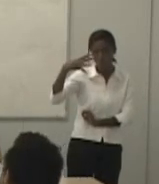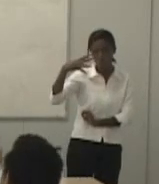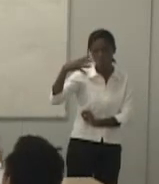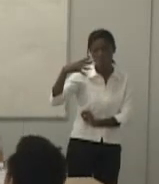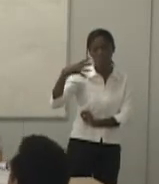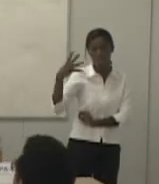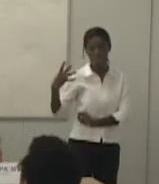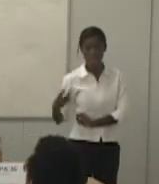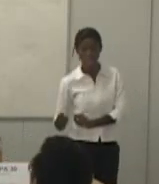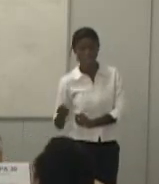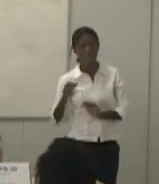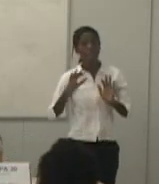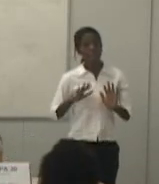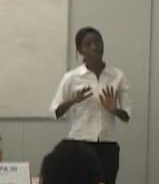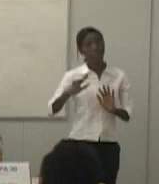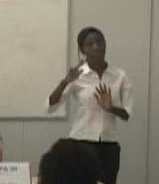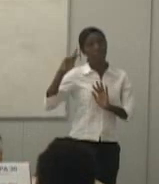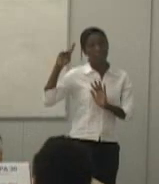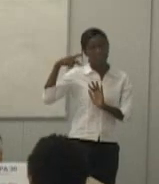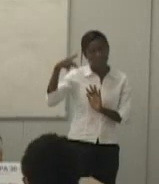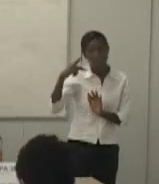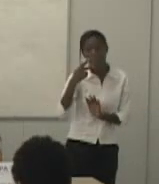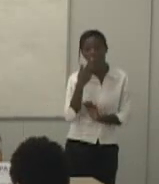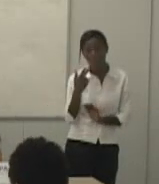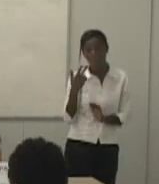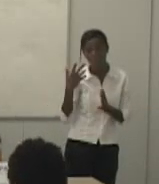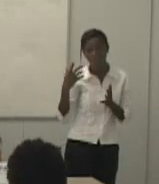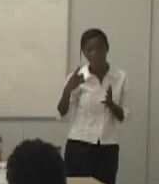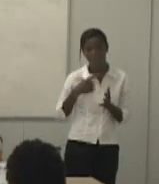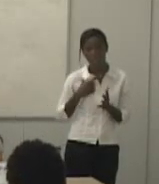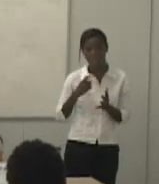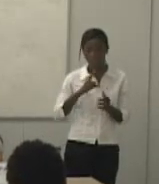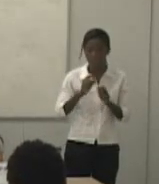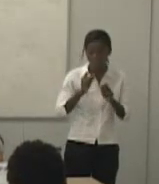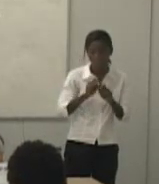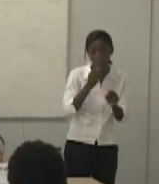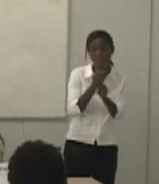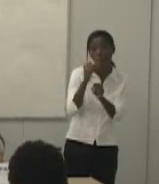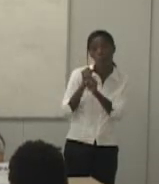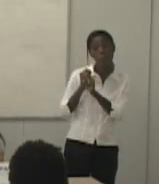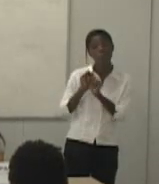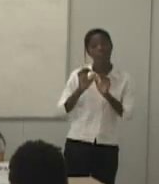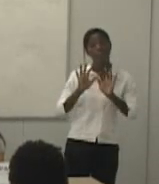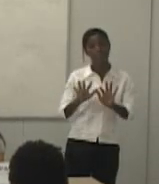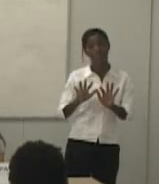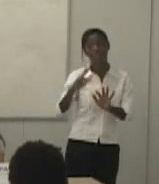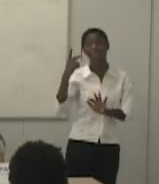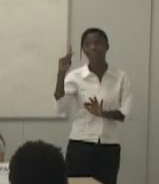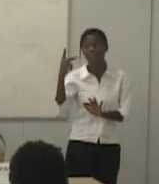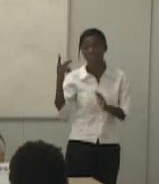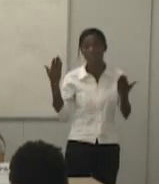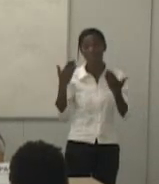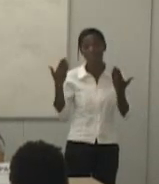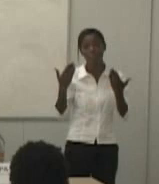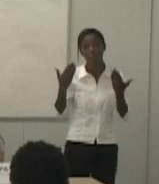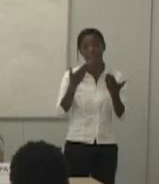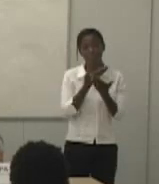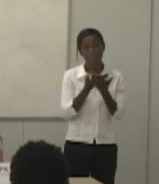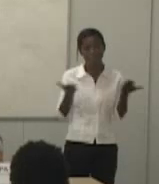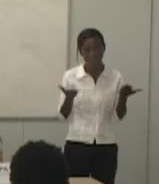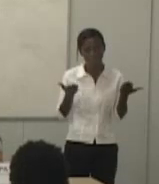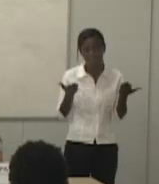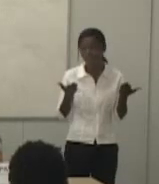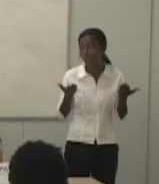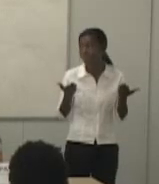a Petrobras se comprometeu a realizar essas obras complementares o que que aconteceu com a Petrobras agora a universidade